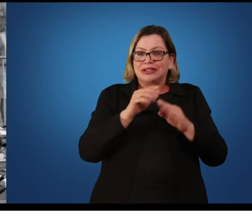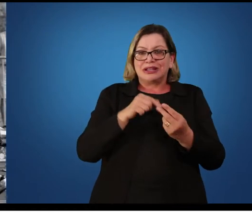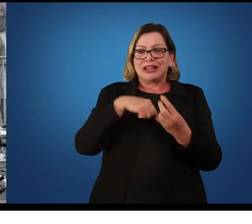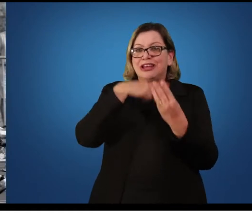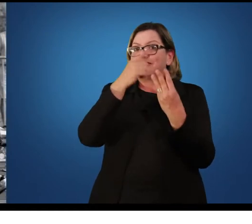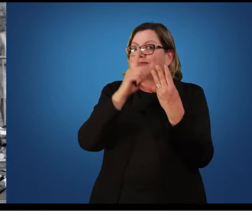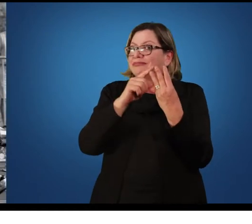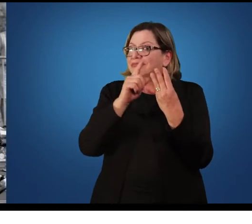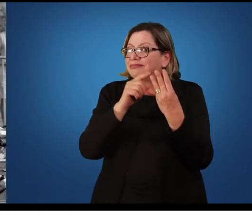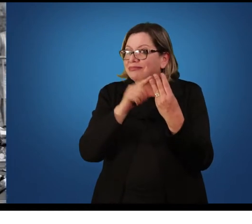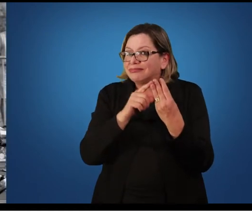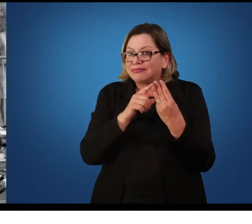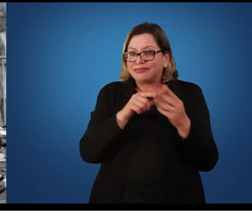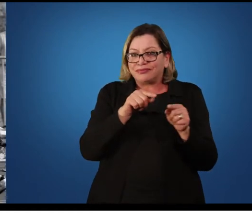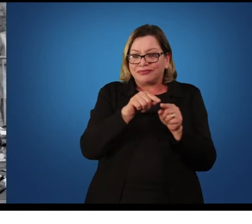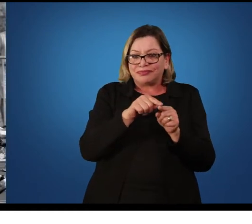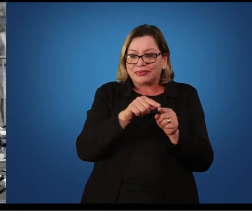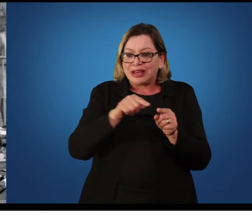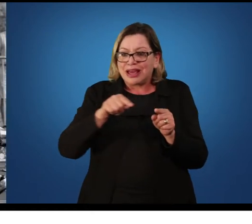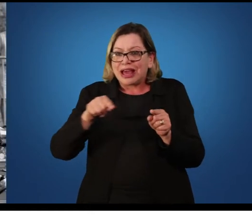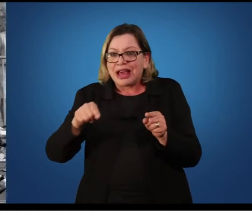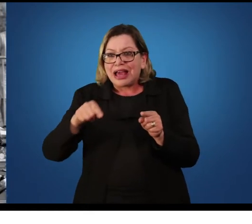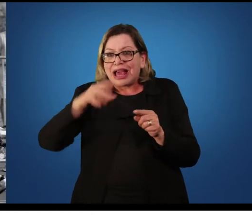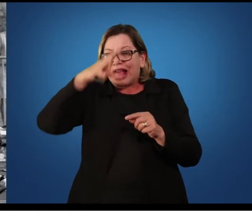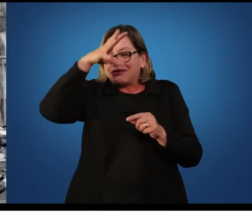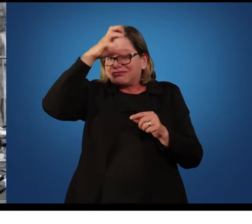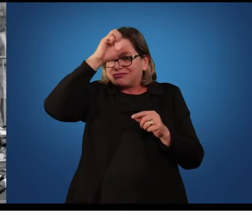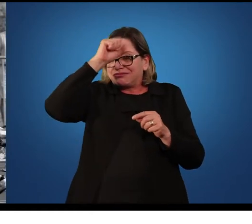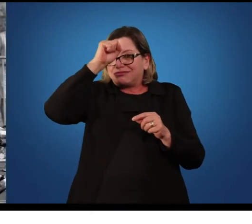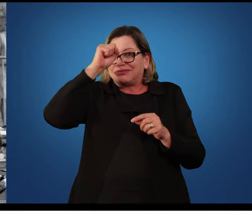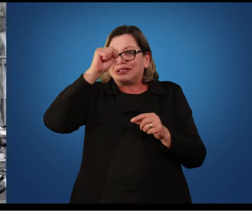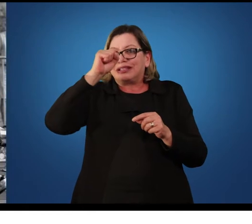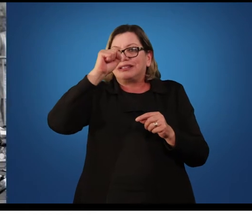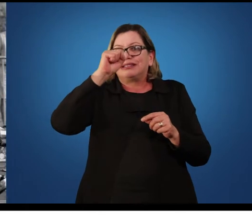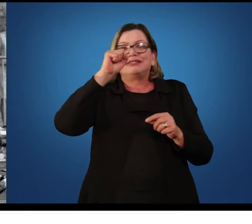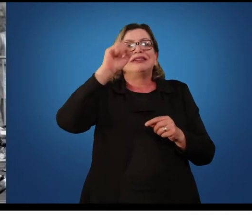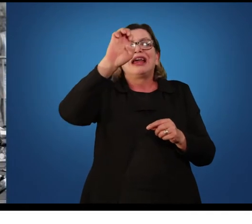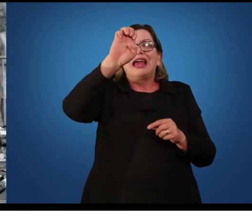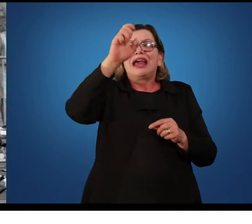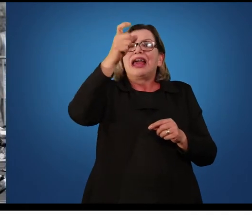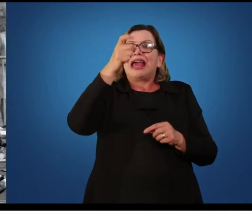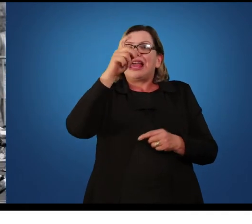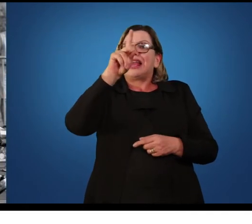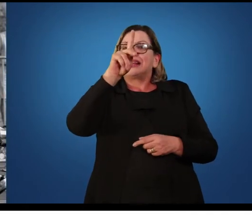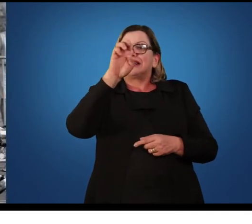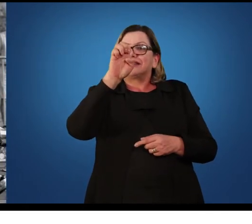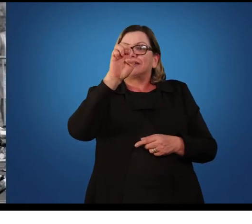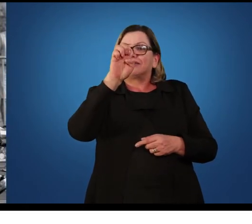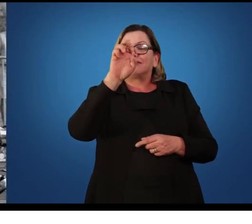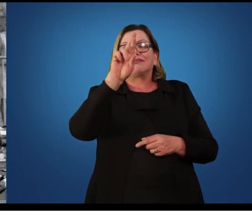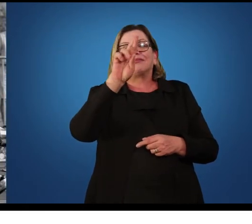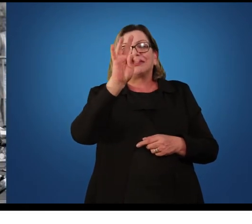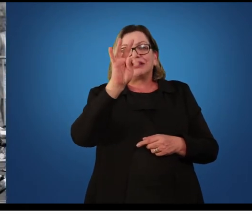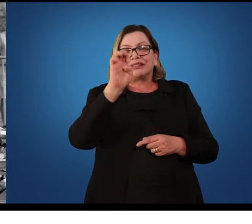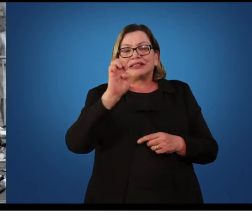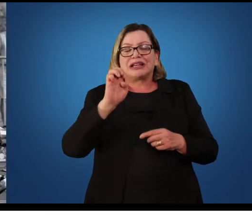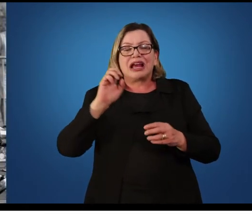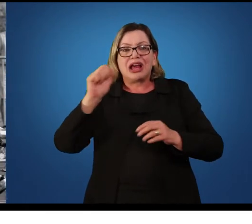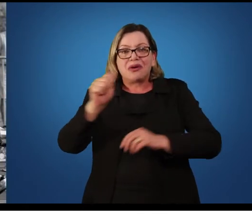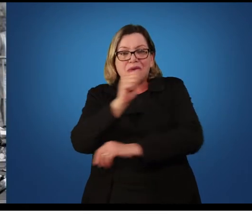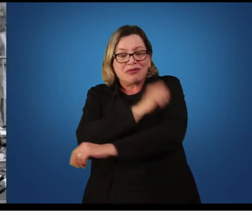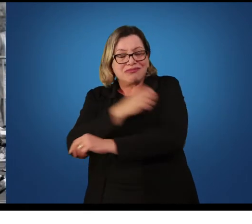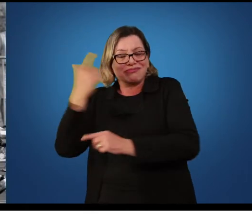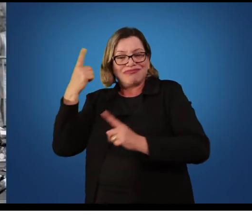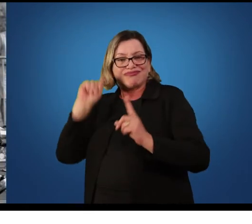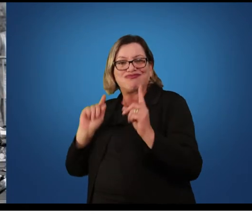no estágio de aprendizagem avançado ou expert, o aluno alcança a